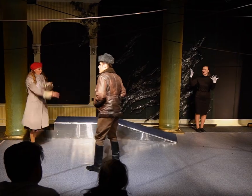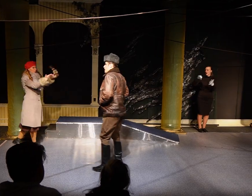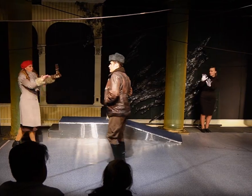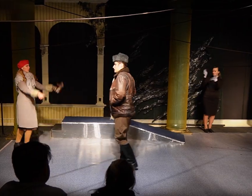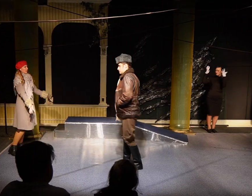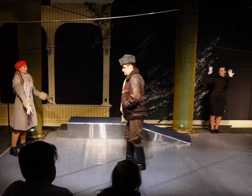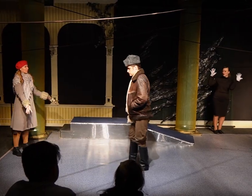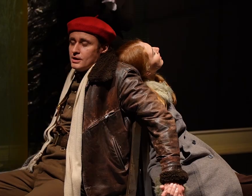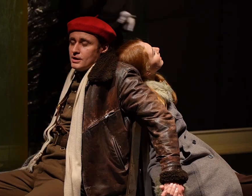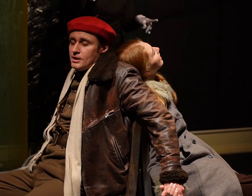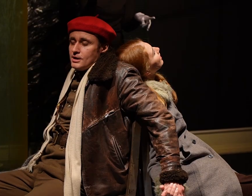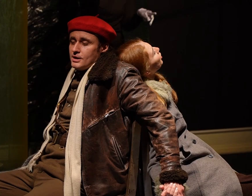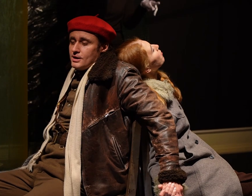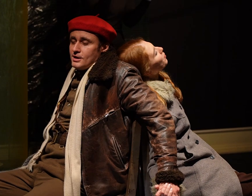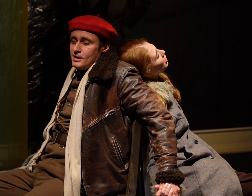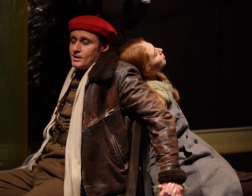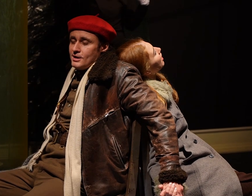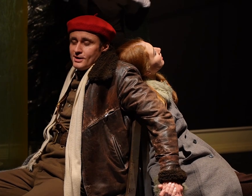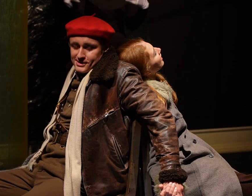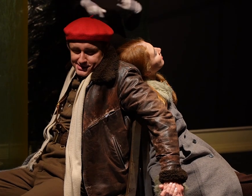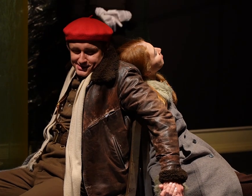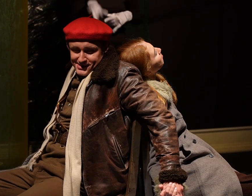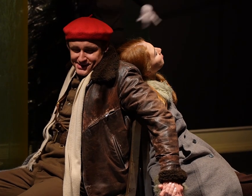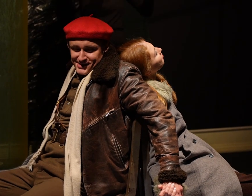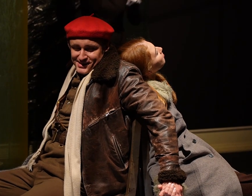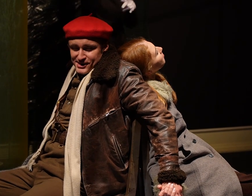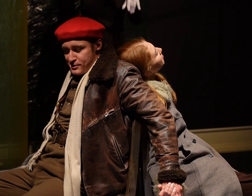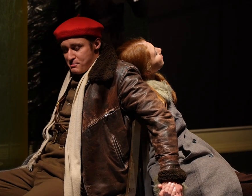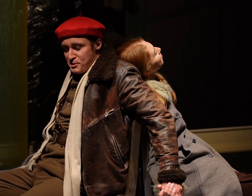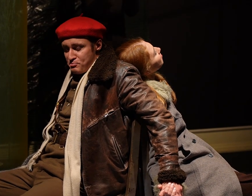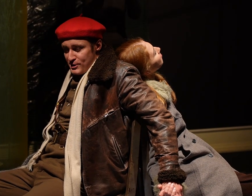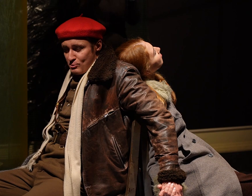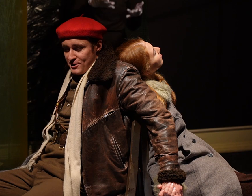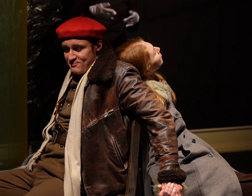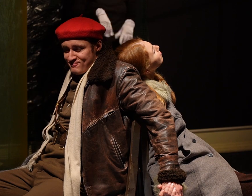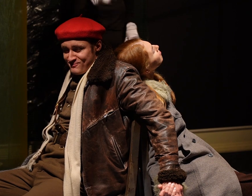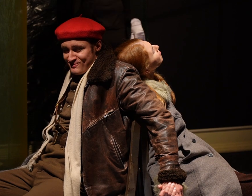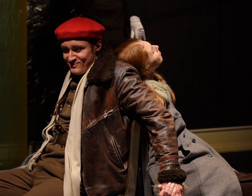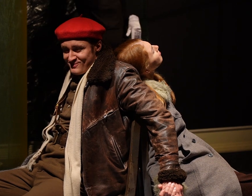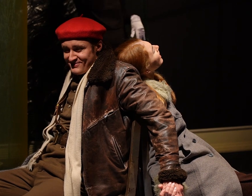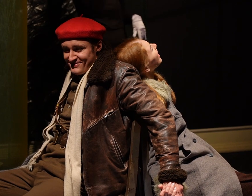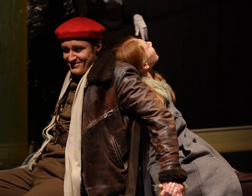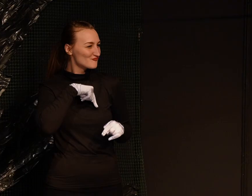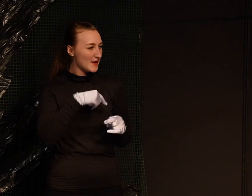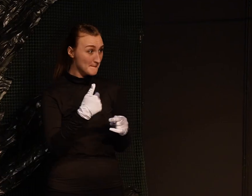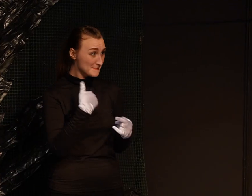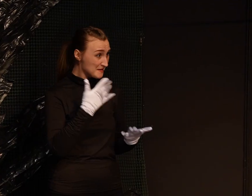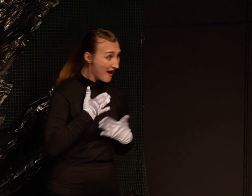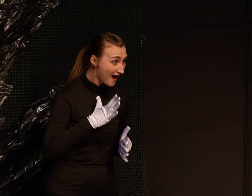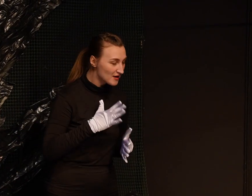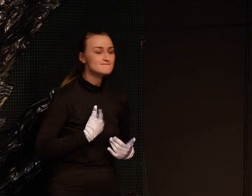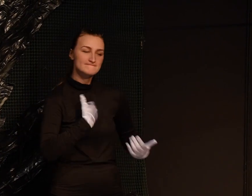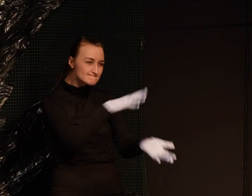показывать себя в лучшем свете! Артисты театра Валерия Запорожец и Сергей Коврижных рассказали трогательную историю про любовь, а